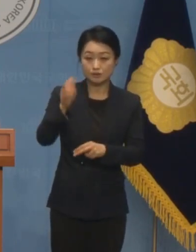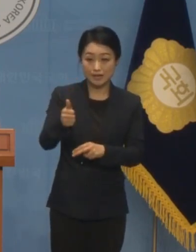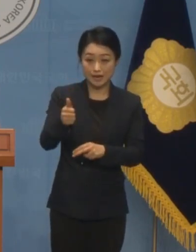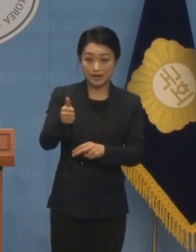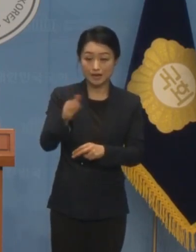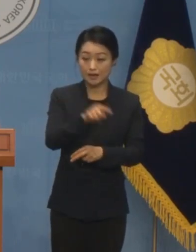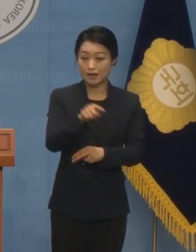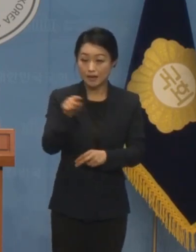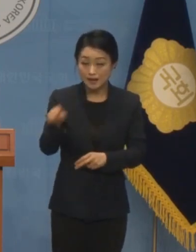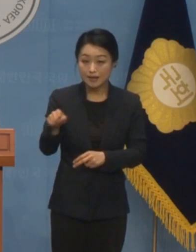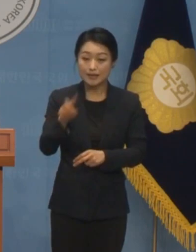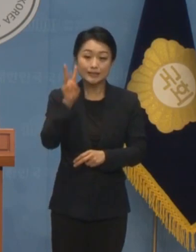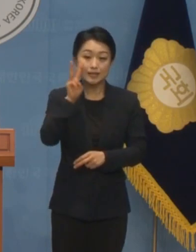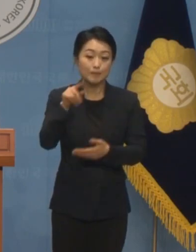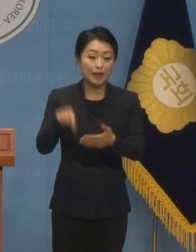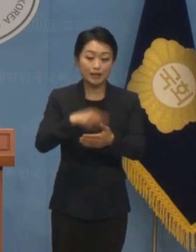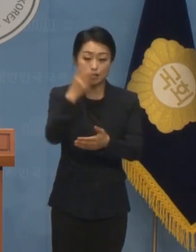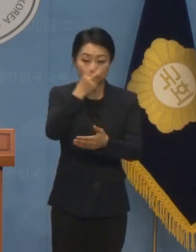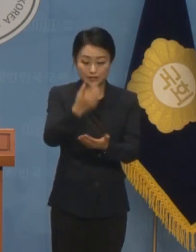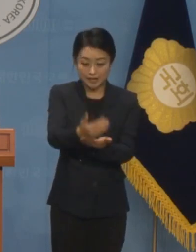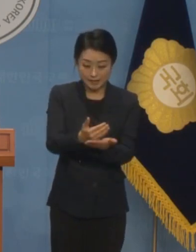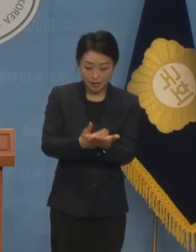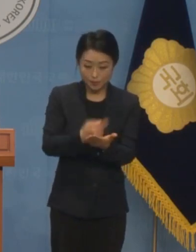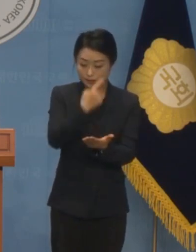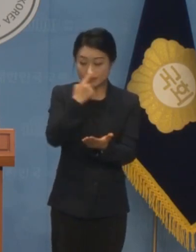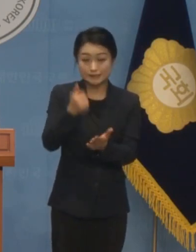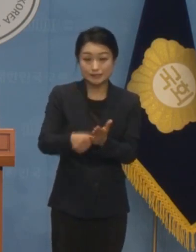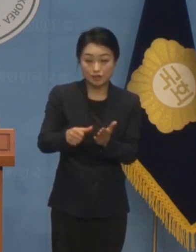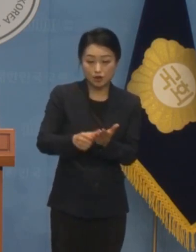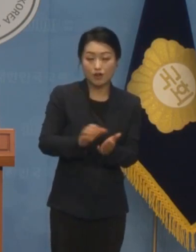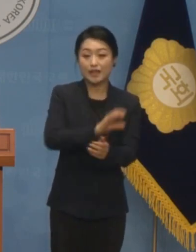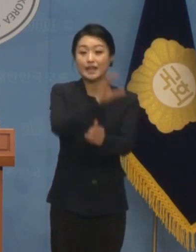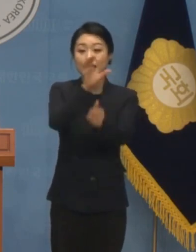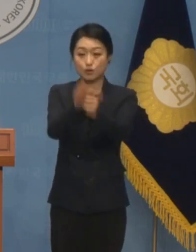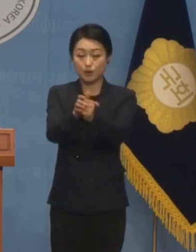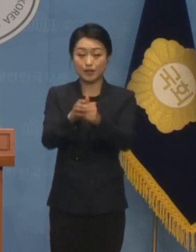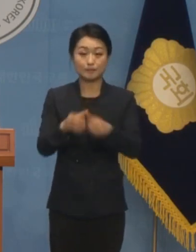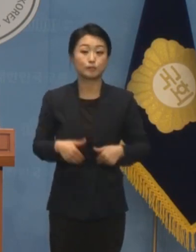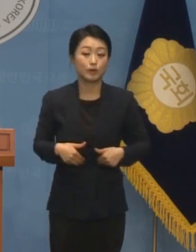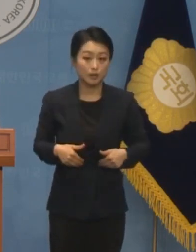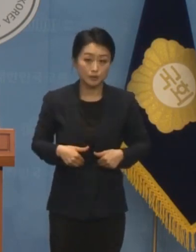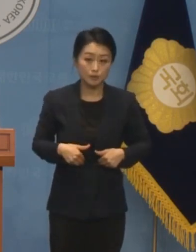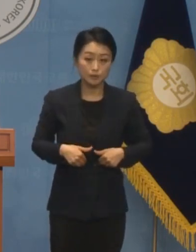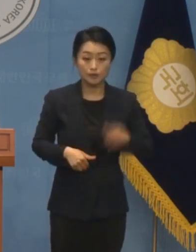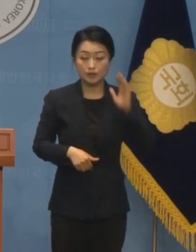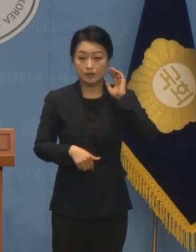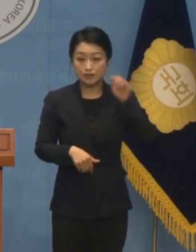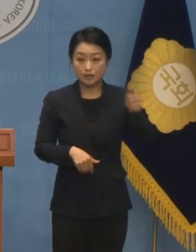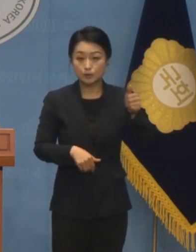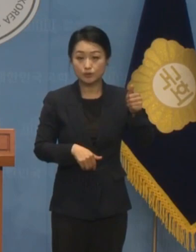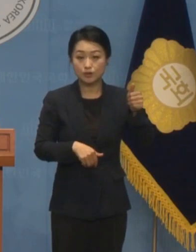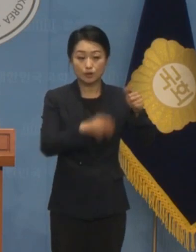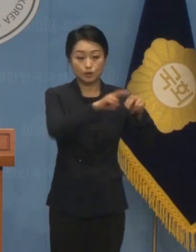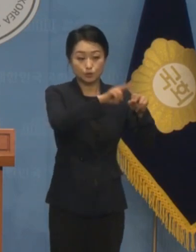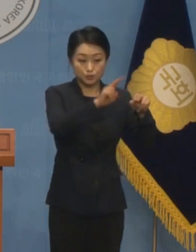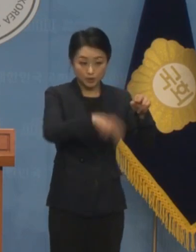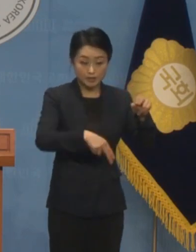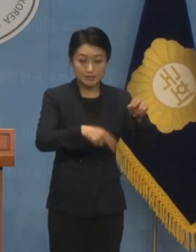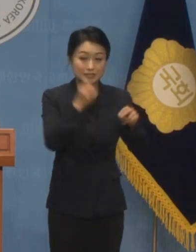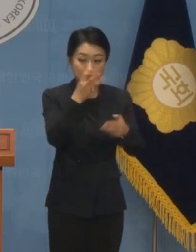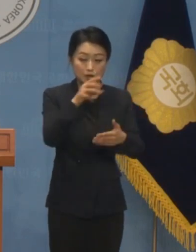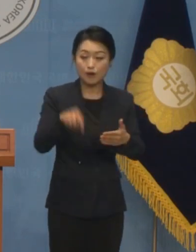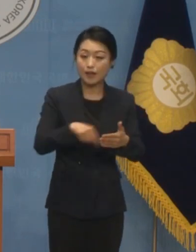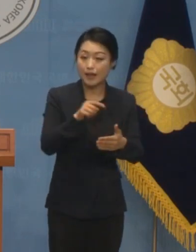고위공직자범죄수사처장에게 3일 이내에 수사기록 및 증거 등을 이관하도록 하고 대통령 퇴직일로부터 3개월